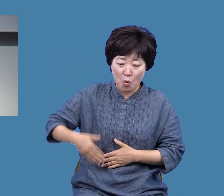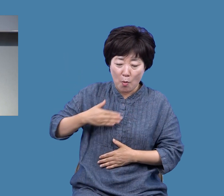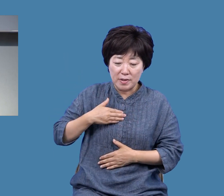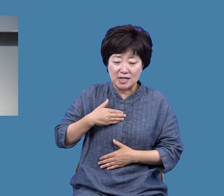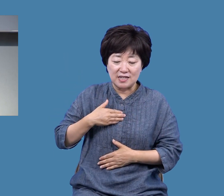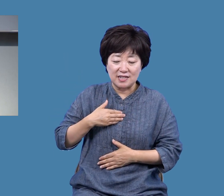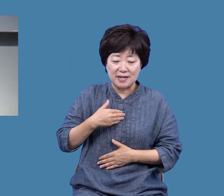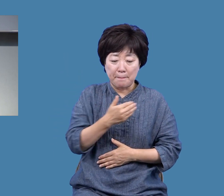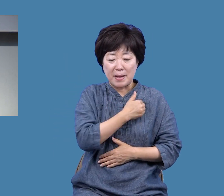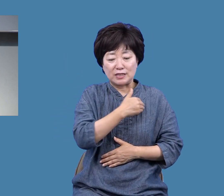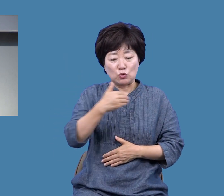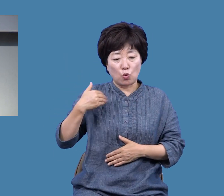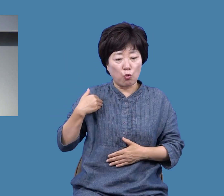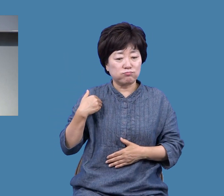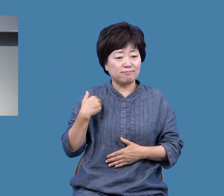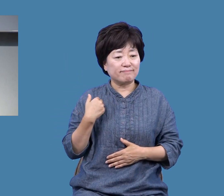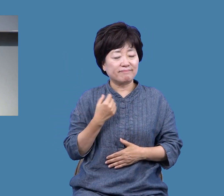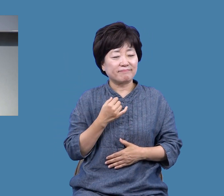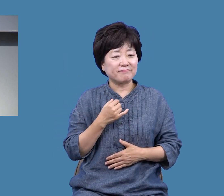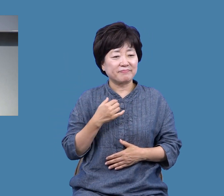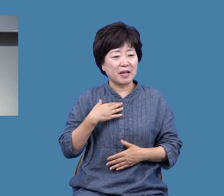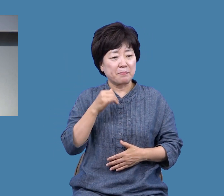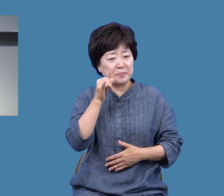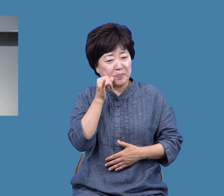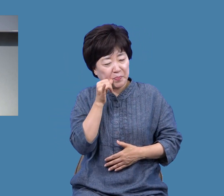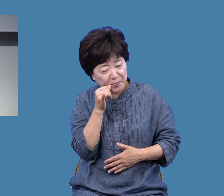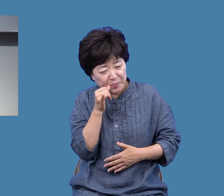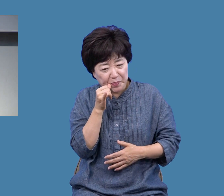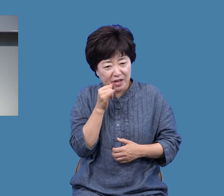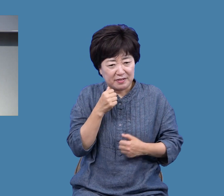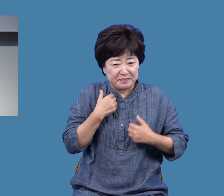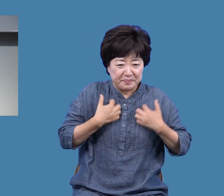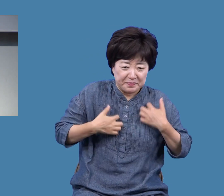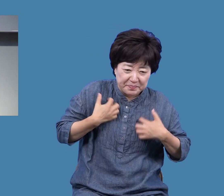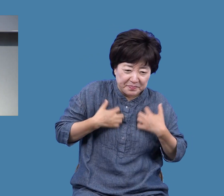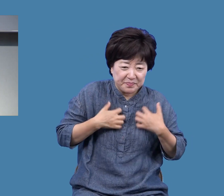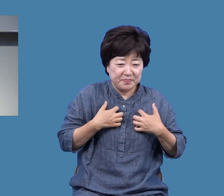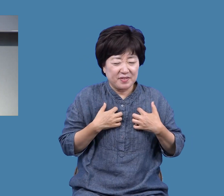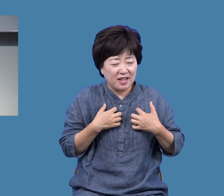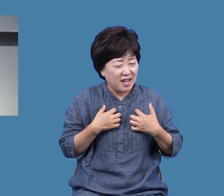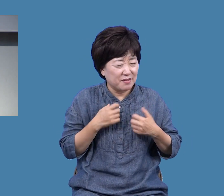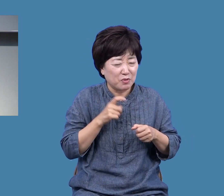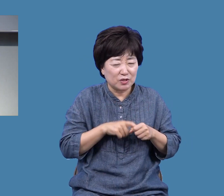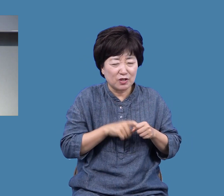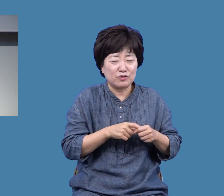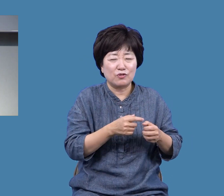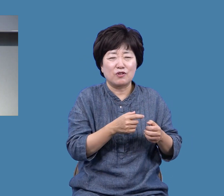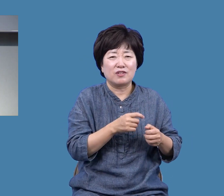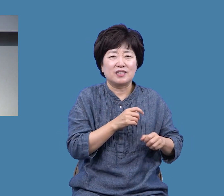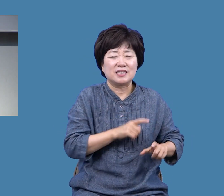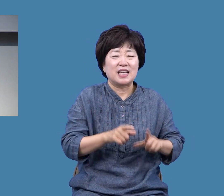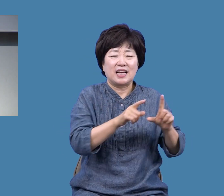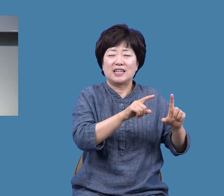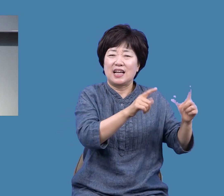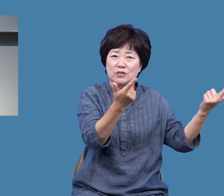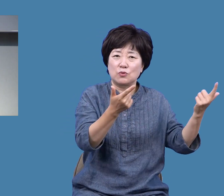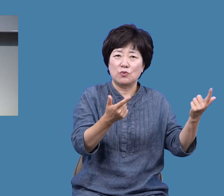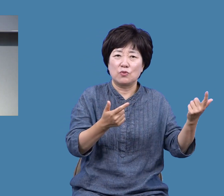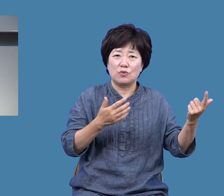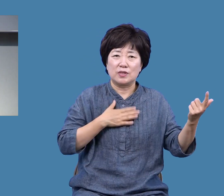본능을 만족시키면서 그 만족감을 누리라고 주신 것이 아니라 우리 몸을 사용해서 주를 섬기라고 주신